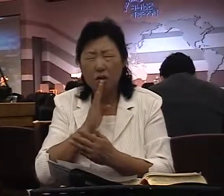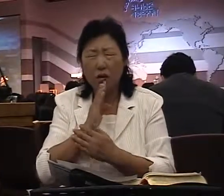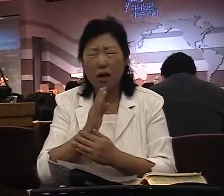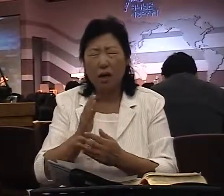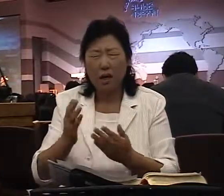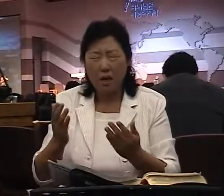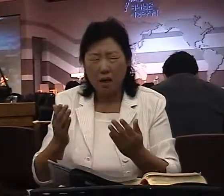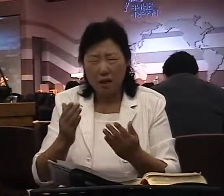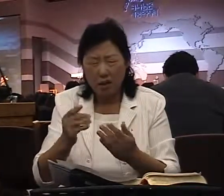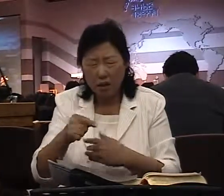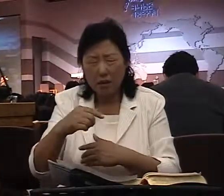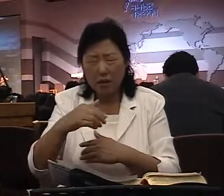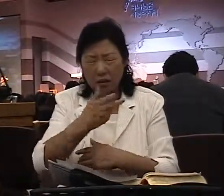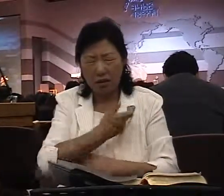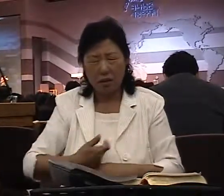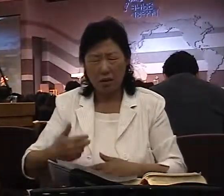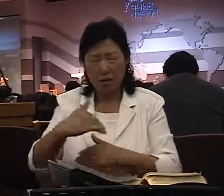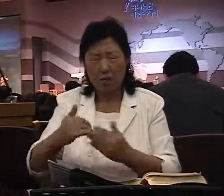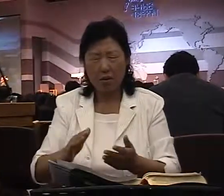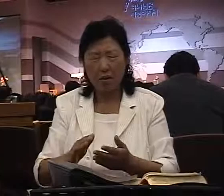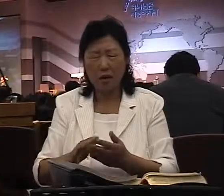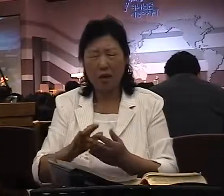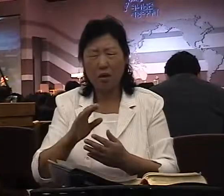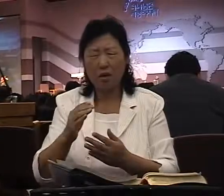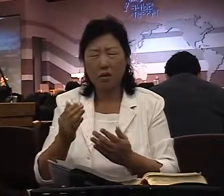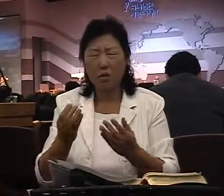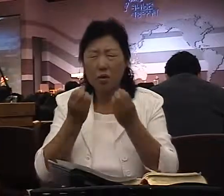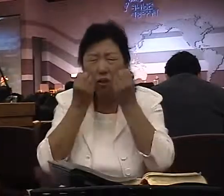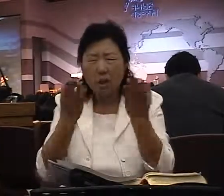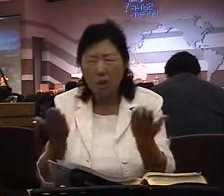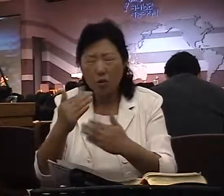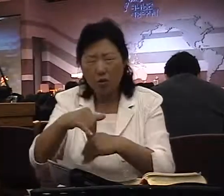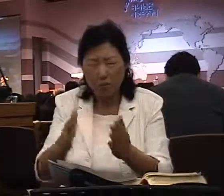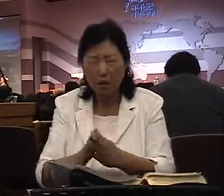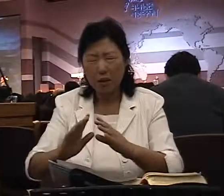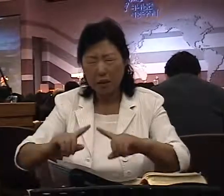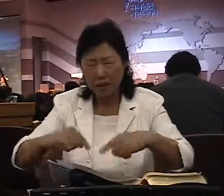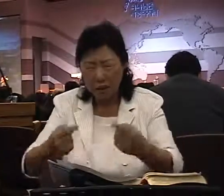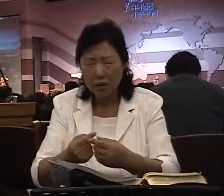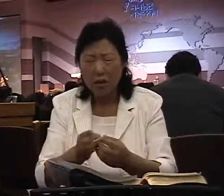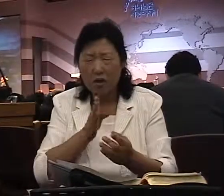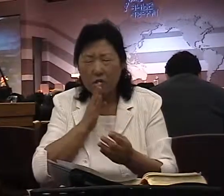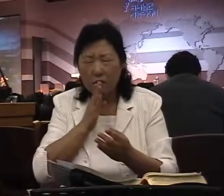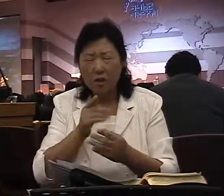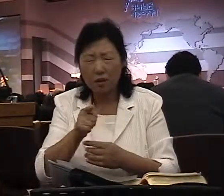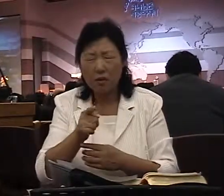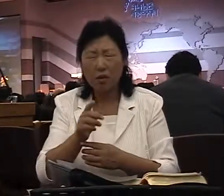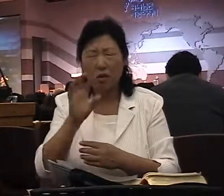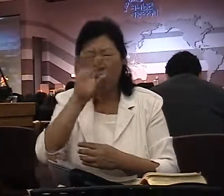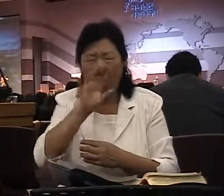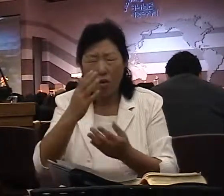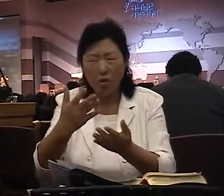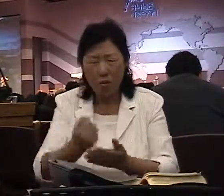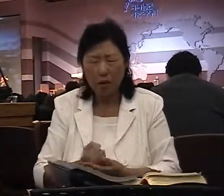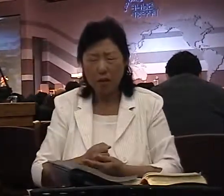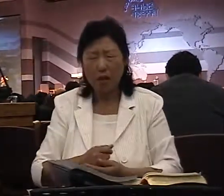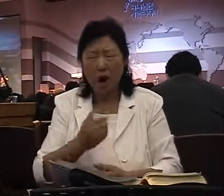있도록 우선순위로 따를 수 있도록 인도하여 주시옵소서. 오 하나님 아버지 기도합니다. 주여